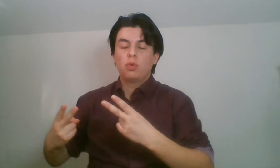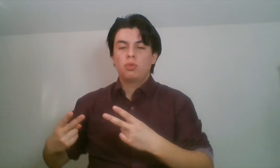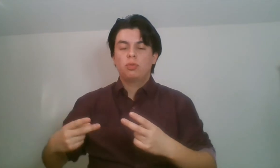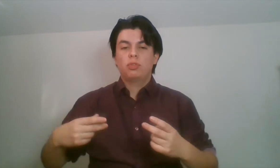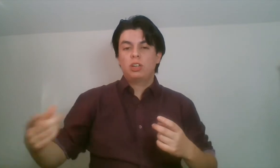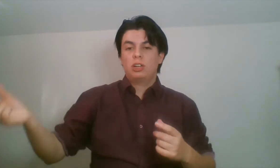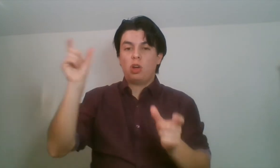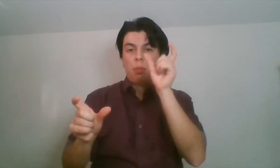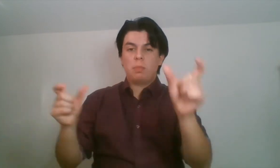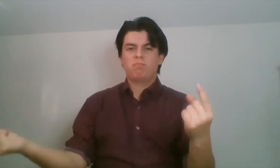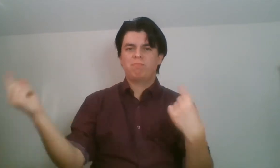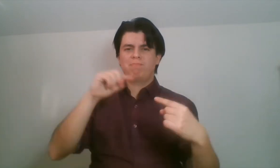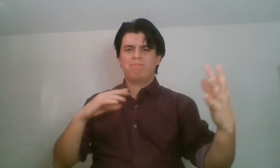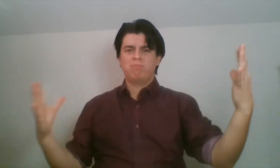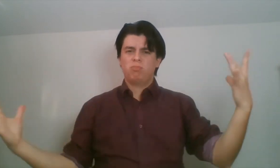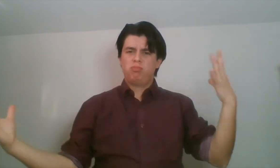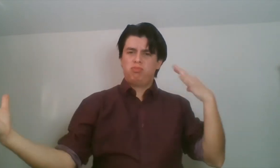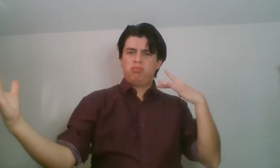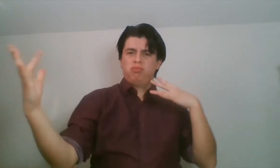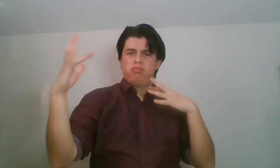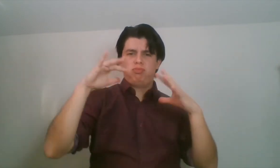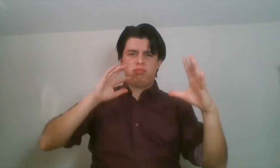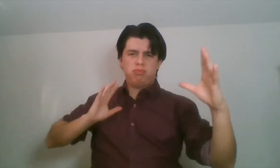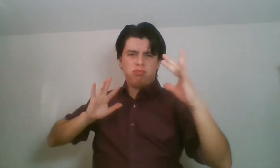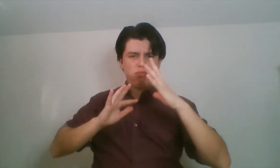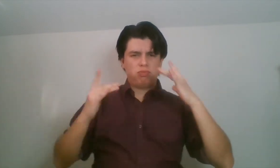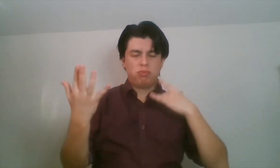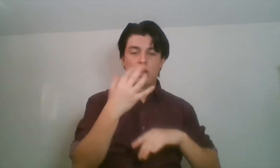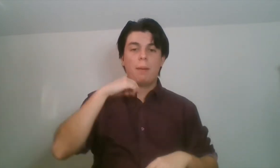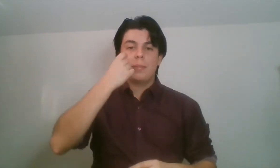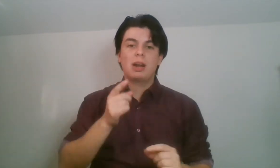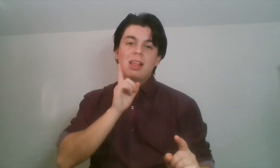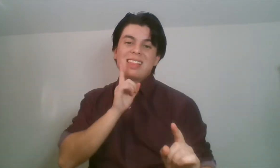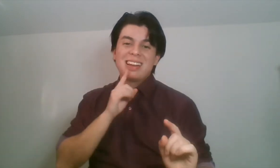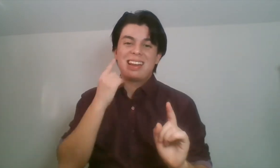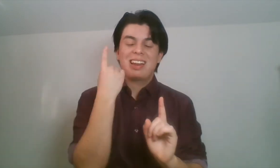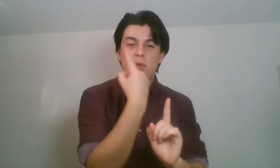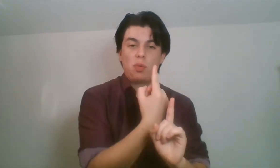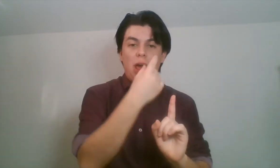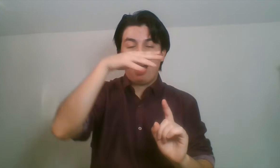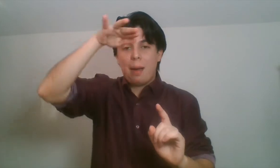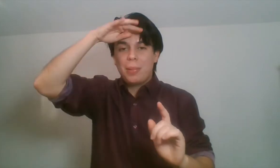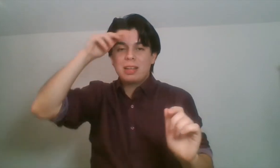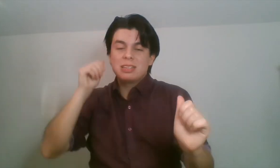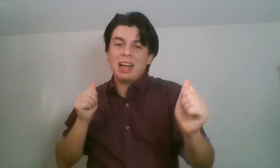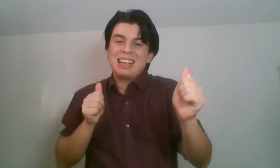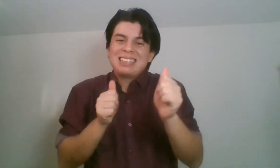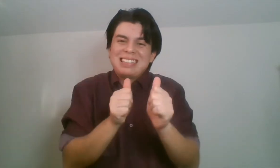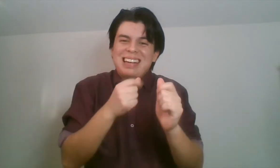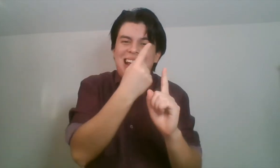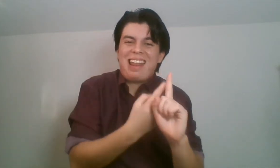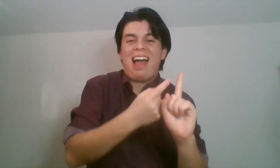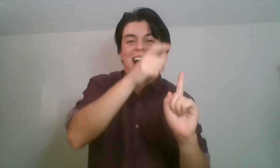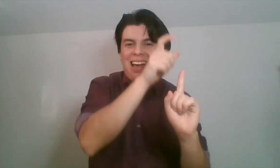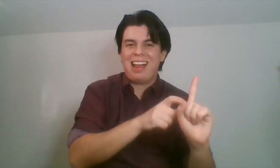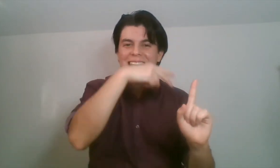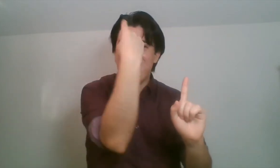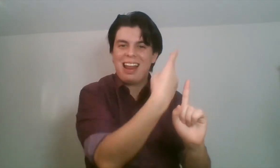acercar a la mayor cantidad de público o de gente posible para que tuviera una